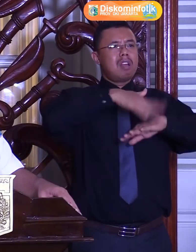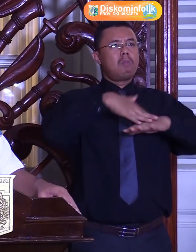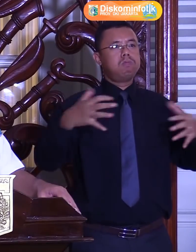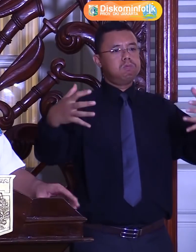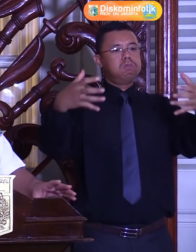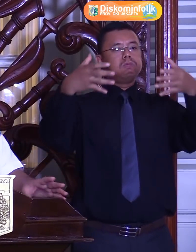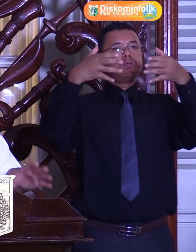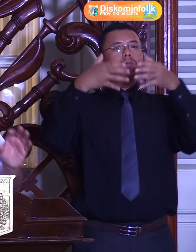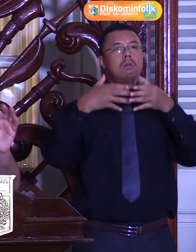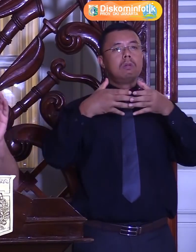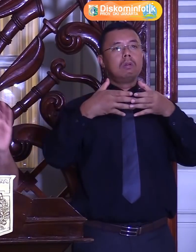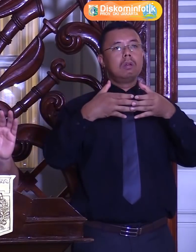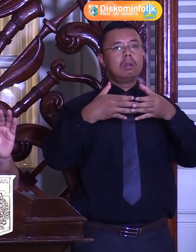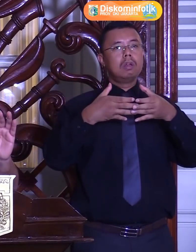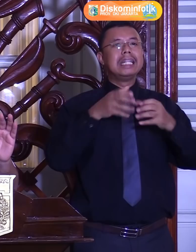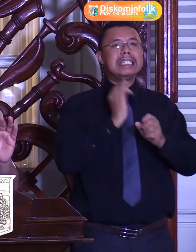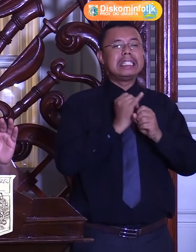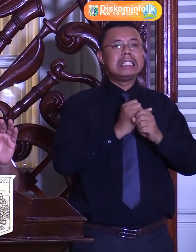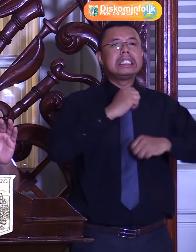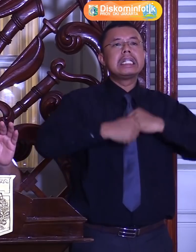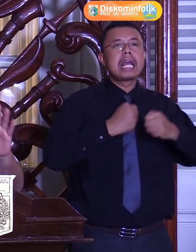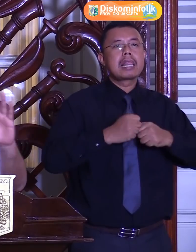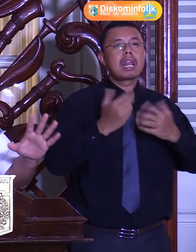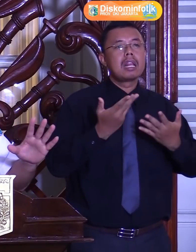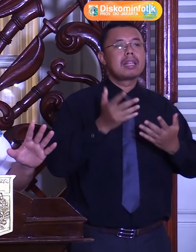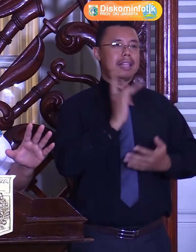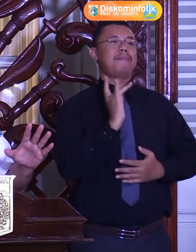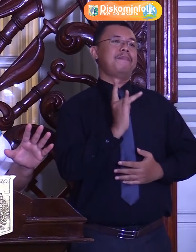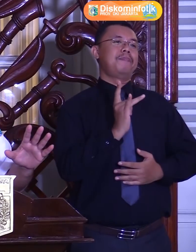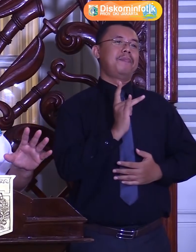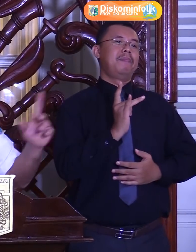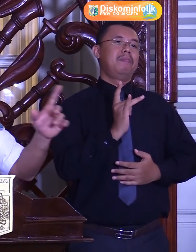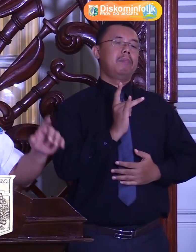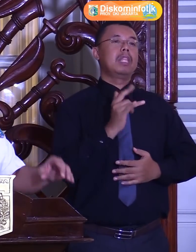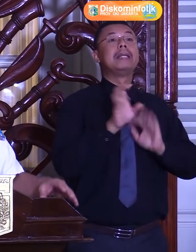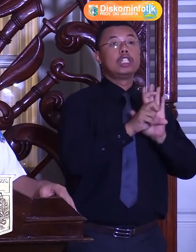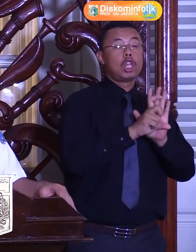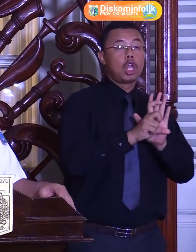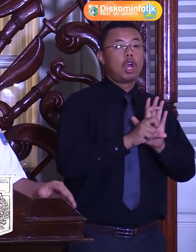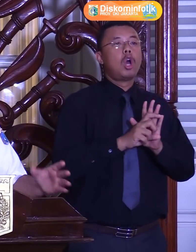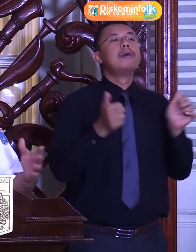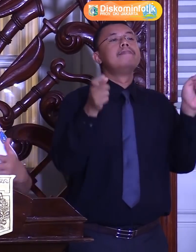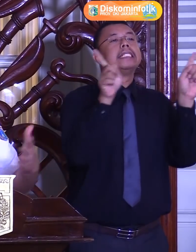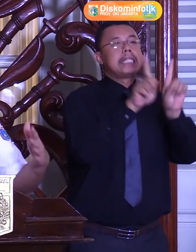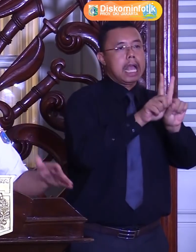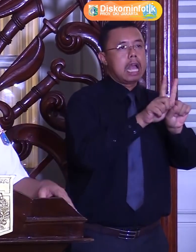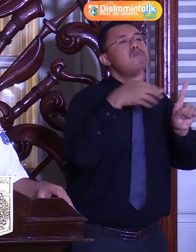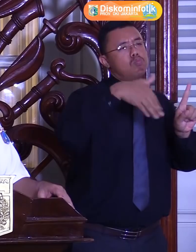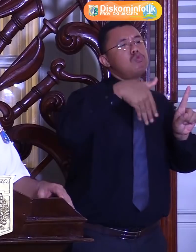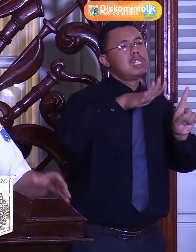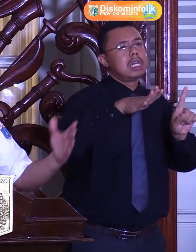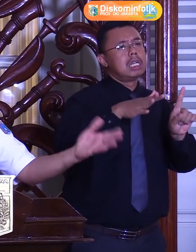orang. Substansi kegiatannya jalan terus. Misalnya nikah, jalan